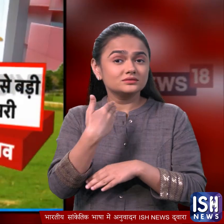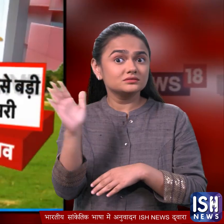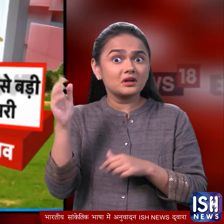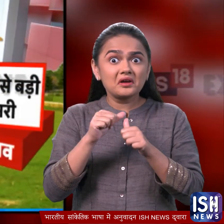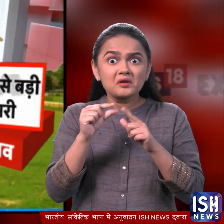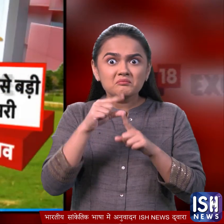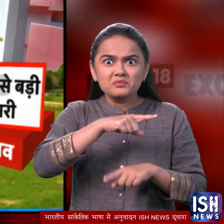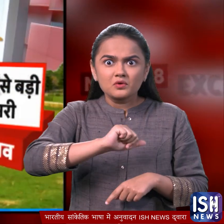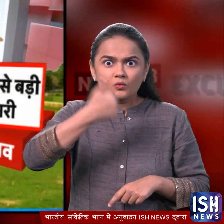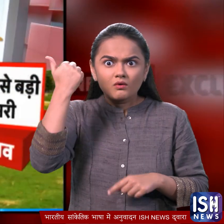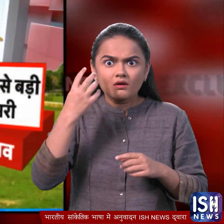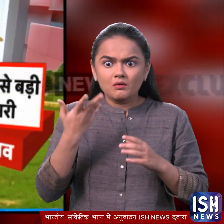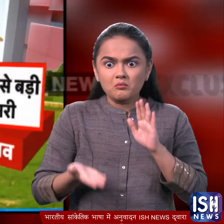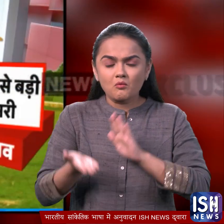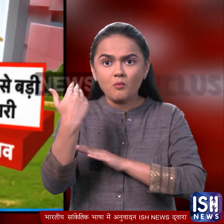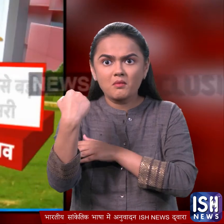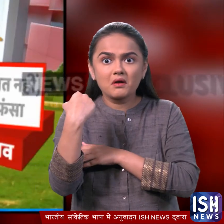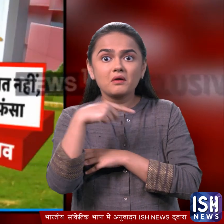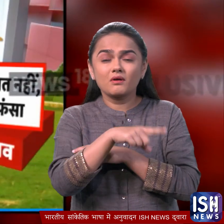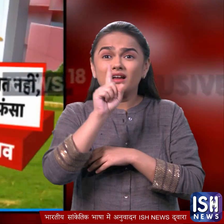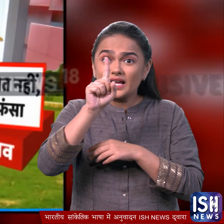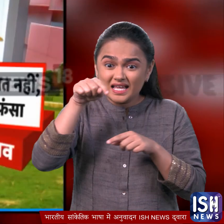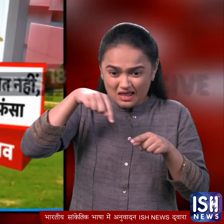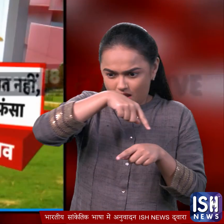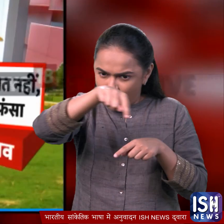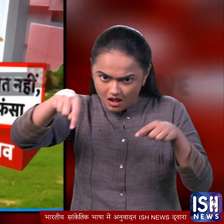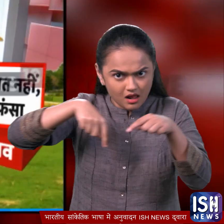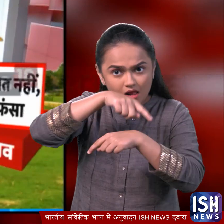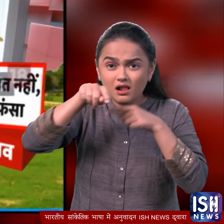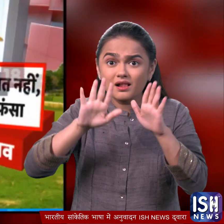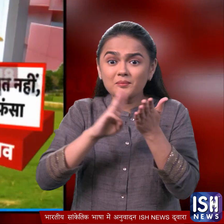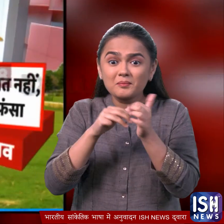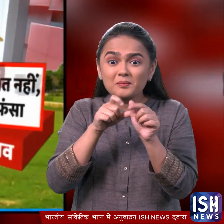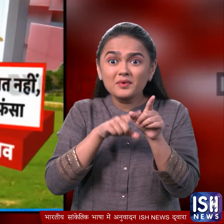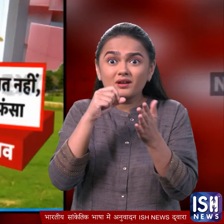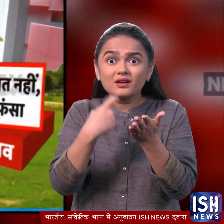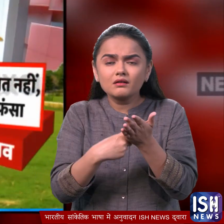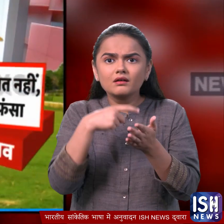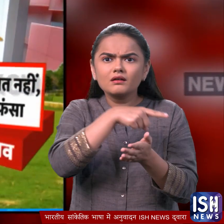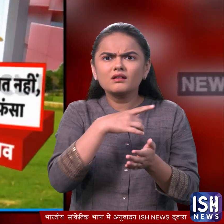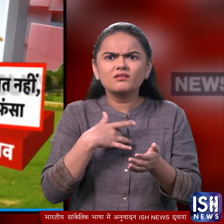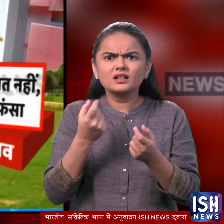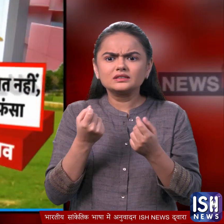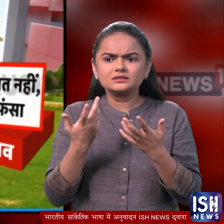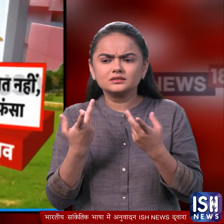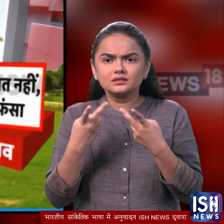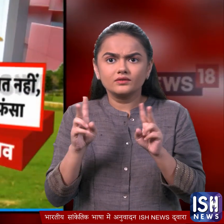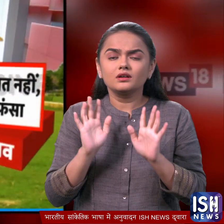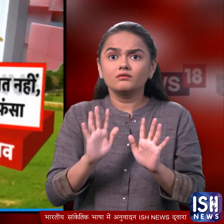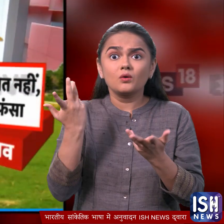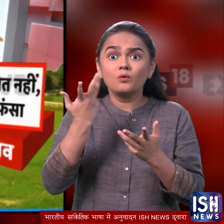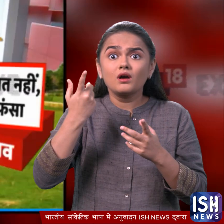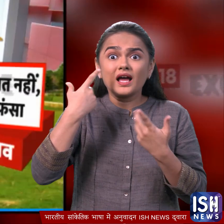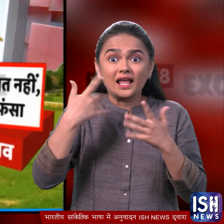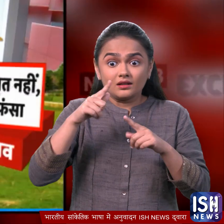आदमी पार्टी सबसे बड़ी पार्टी बनकर उभरी। पर इन सबके बीच मेयर के पद पर पेच फंसता दिख रहा है, क्योंकि किसी